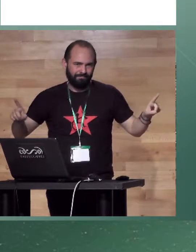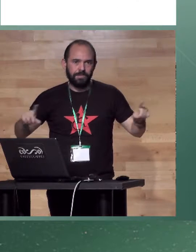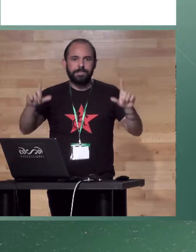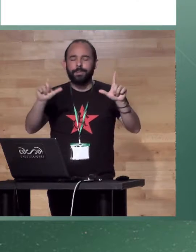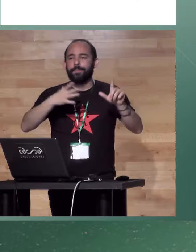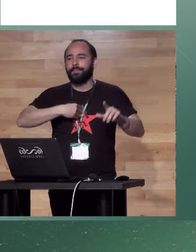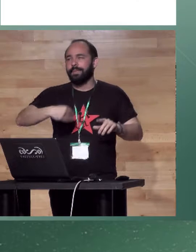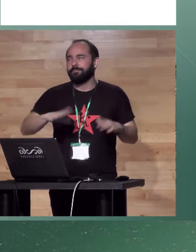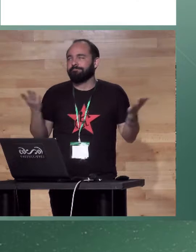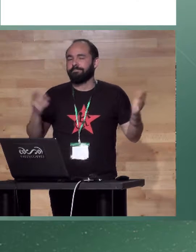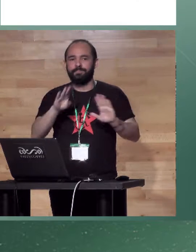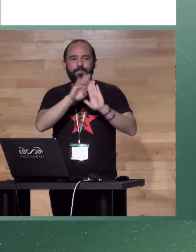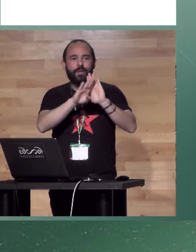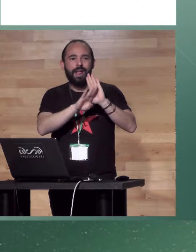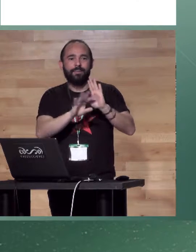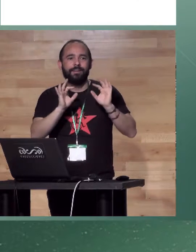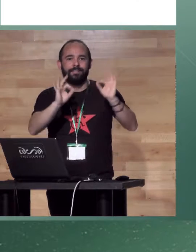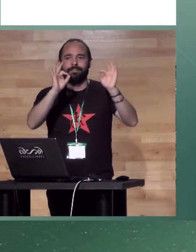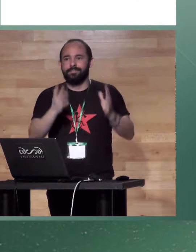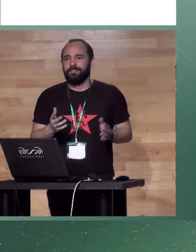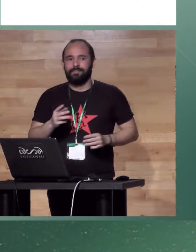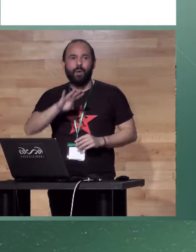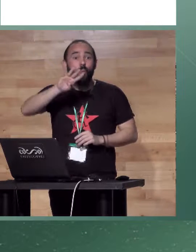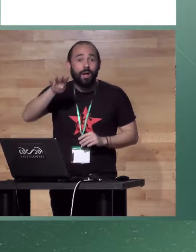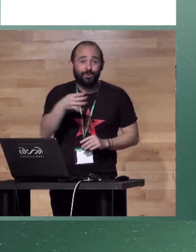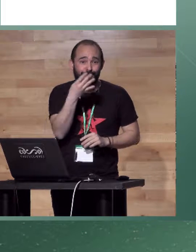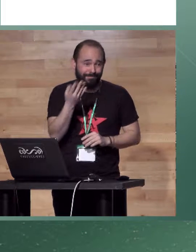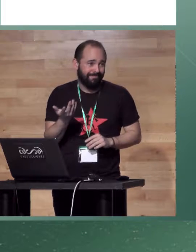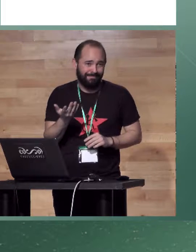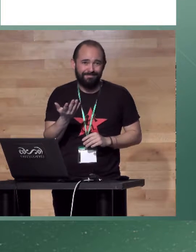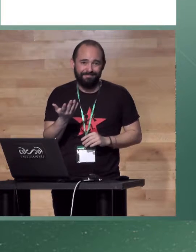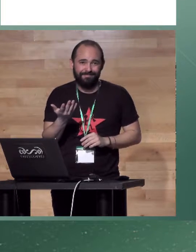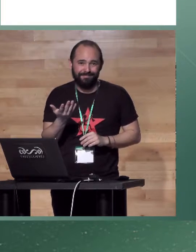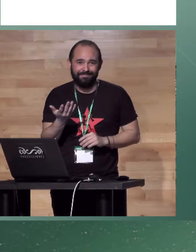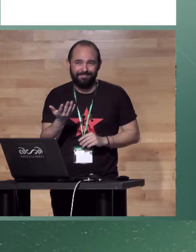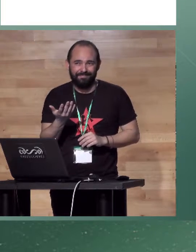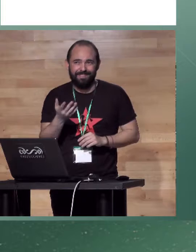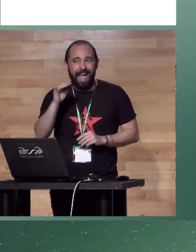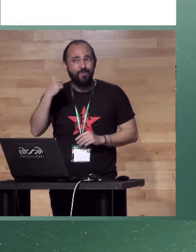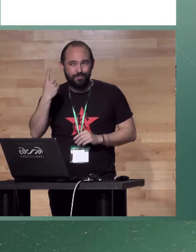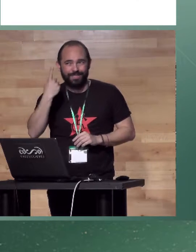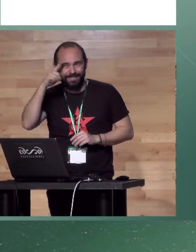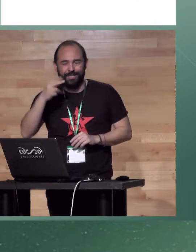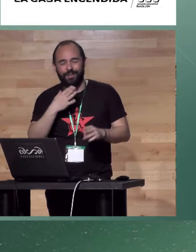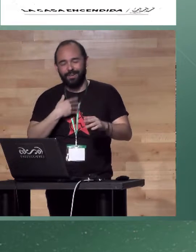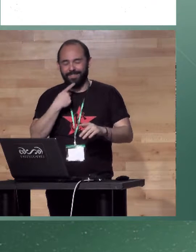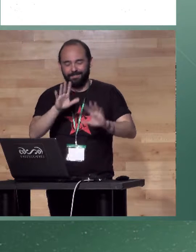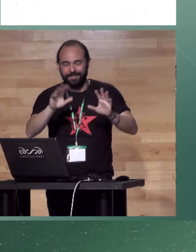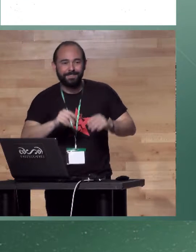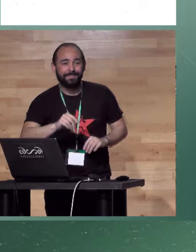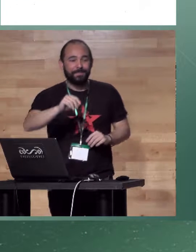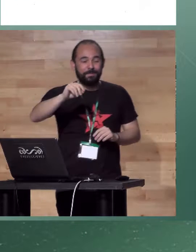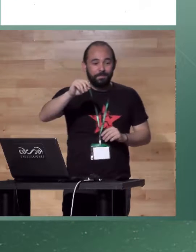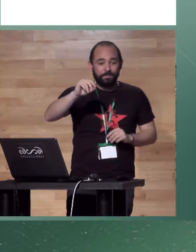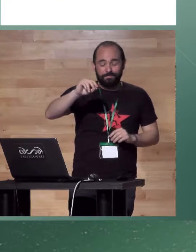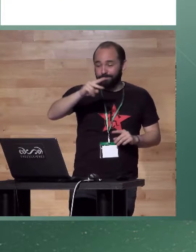Después en televisión es distinto. Puede ser programas de 4 horas. Hay uno que